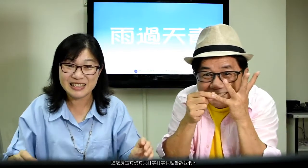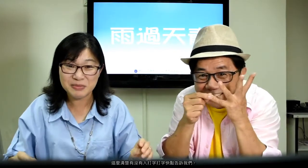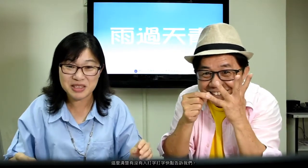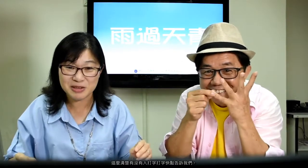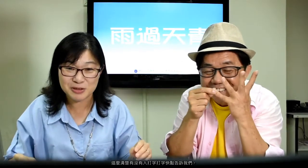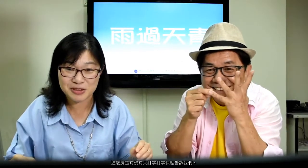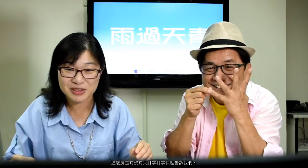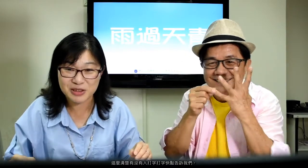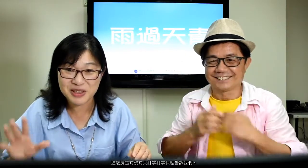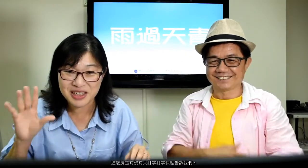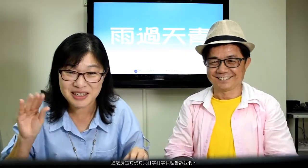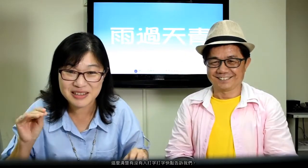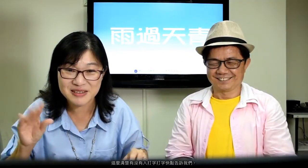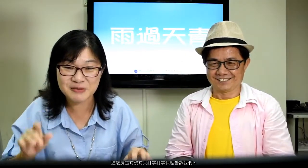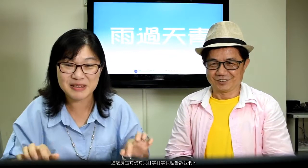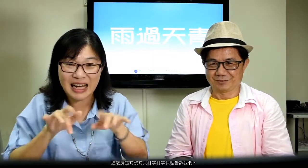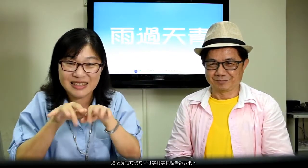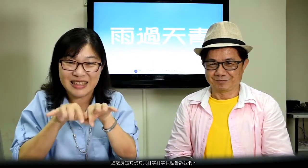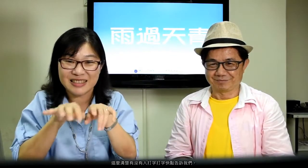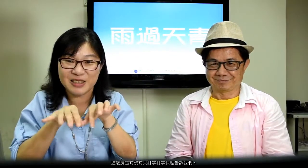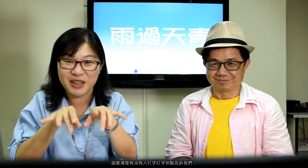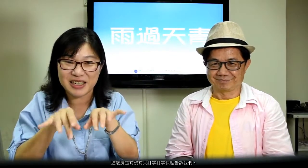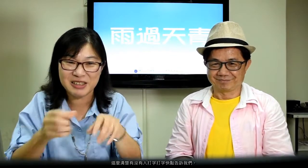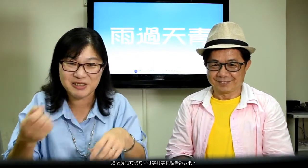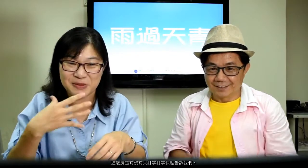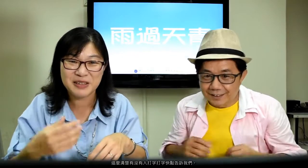这么清楚，有没有人打字？打字，快点告诉我们。